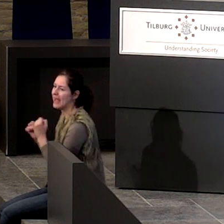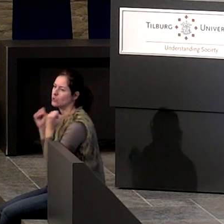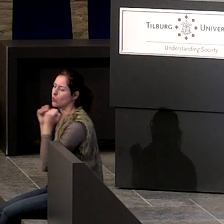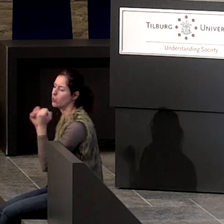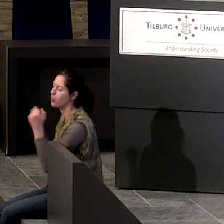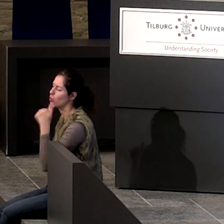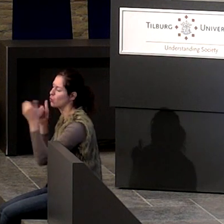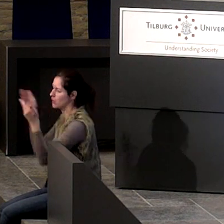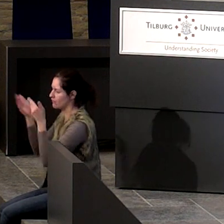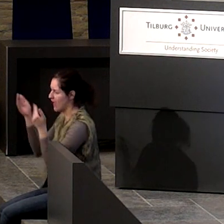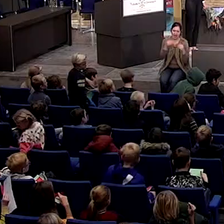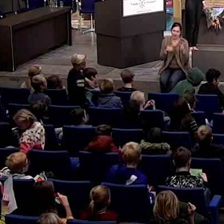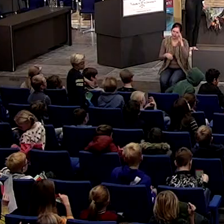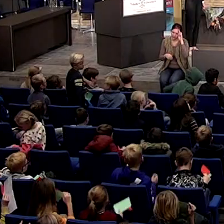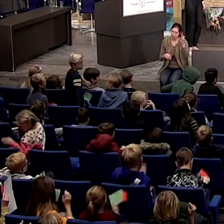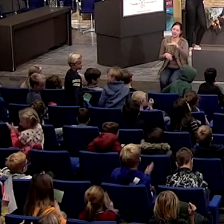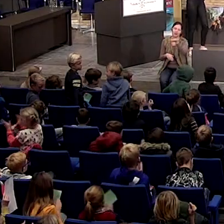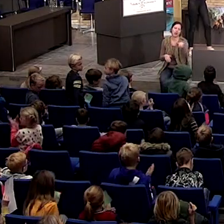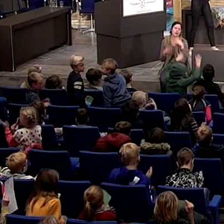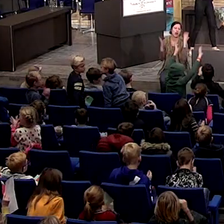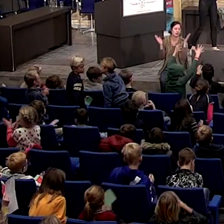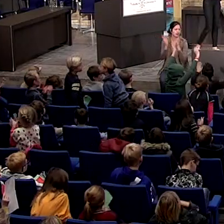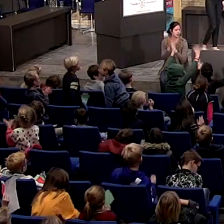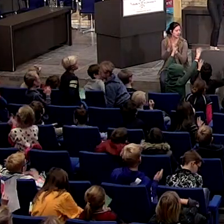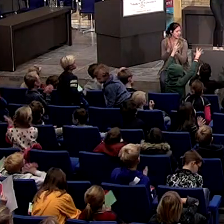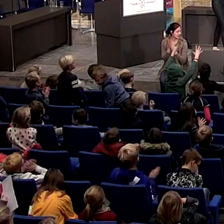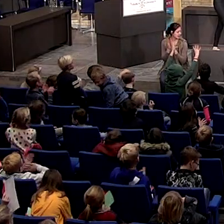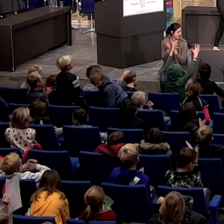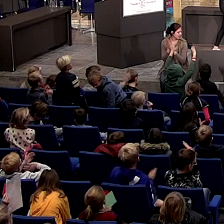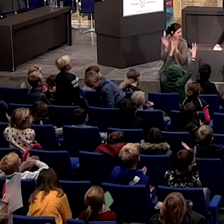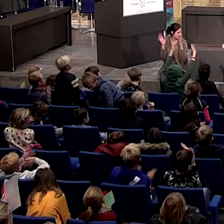goede vragen stelden. Dank je wel daarvoor.